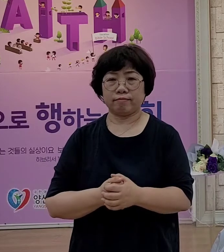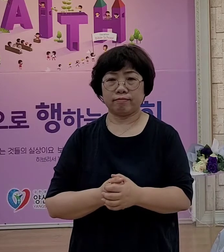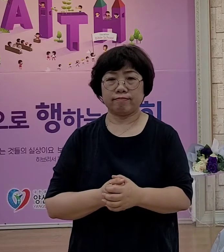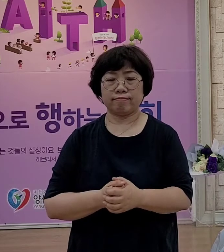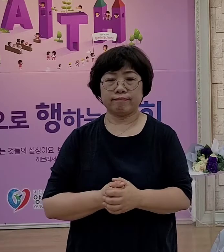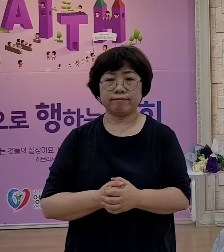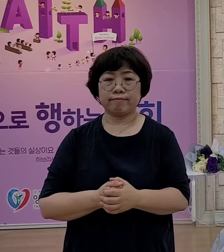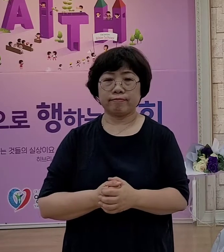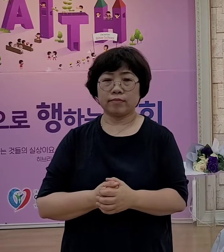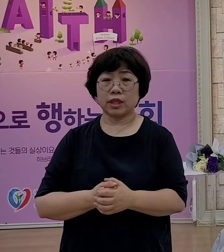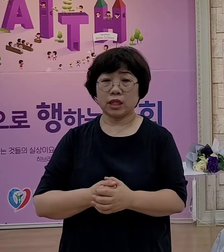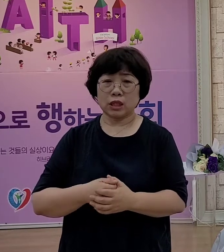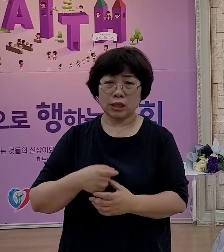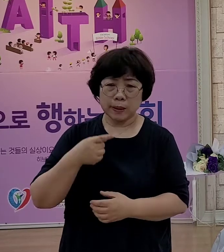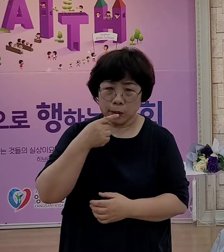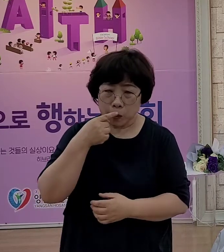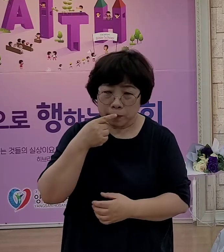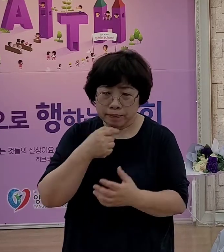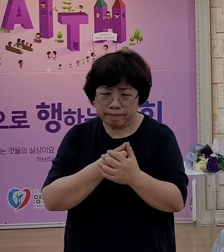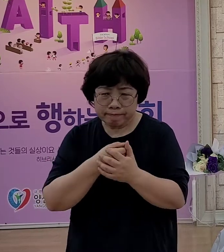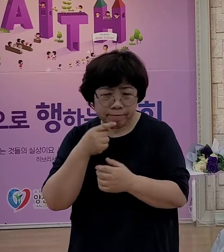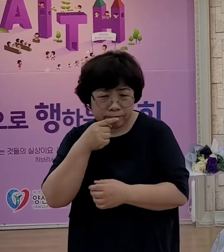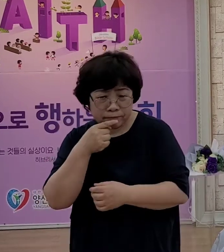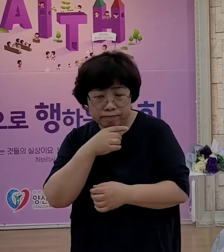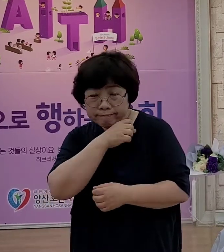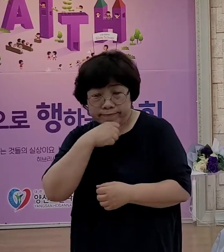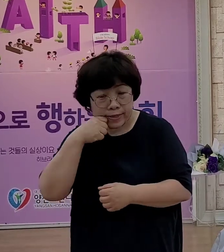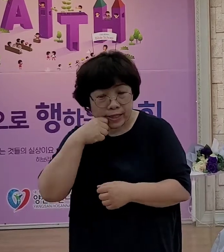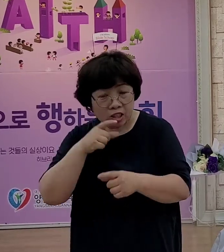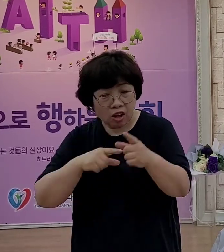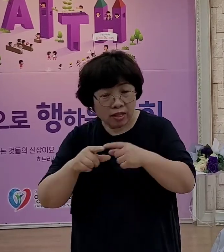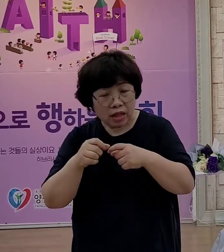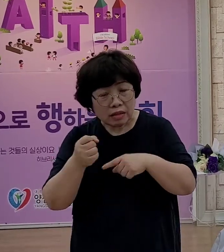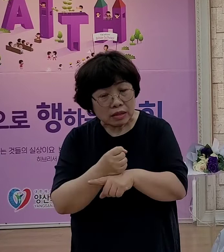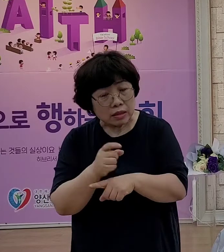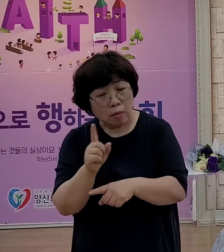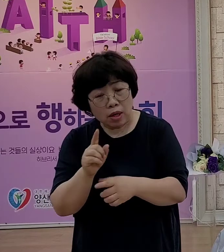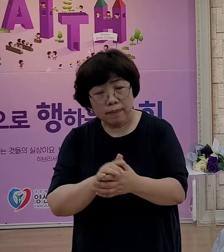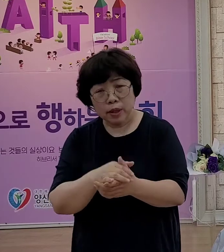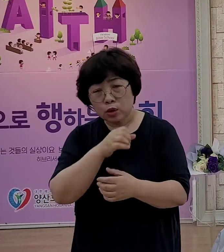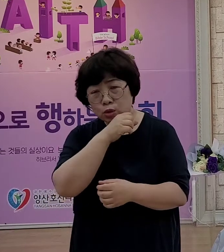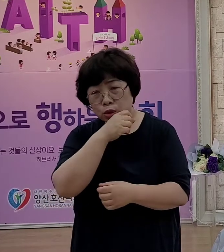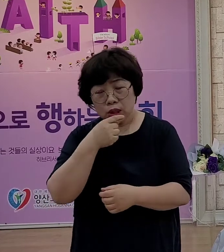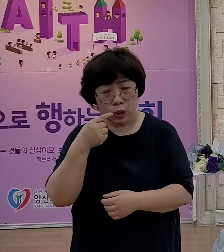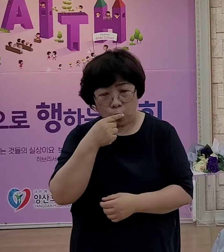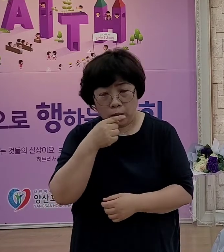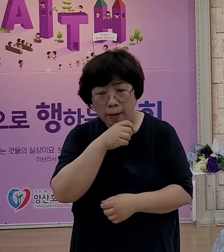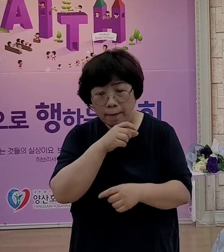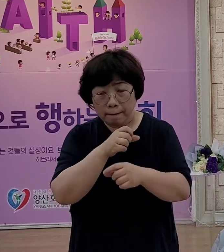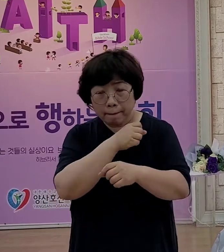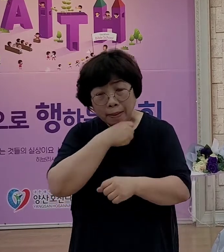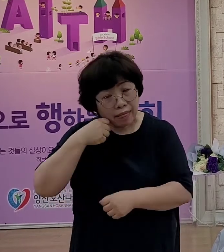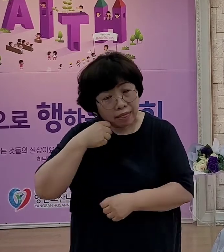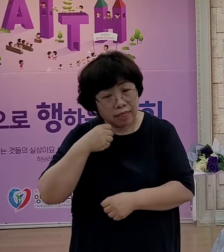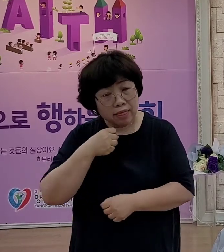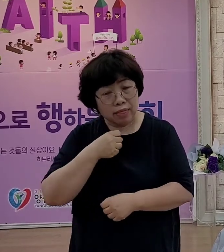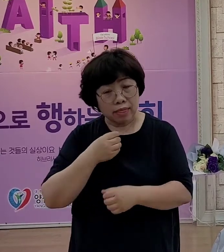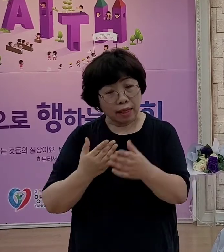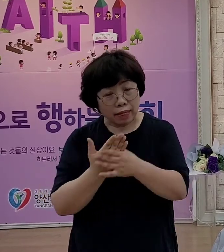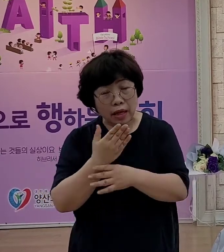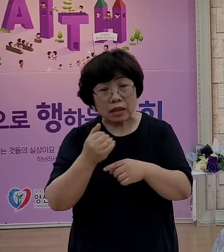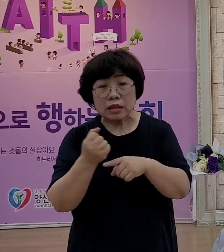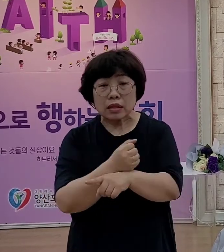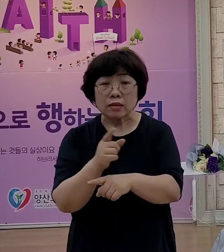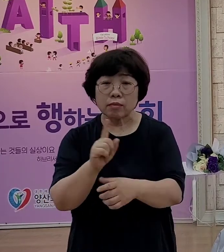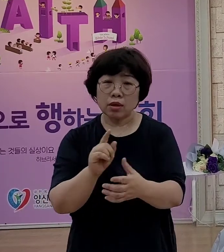가지를 말씀합니다. 여러분, 소금으로 맛을 낸다는 것이 무슨 뜻일까요? 소금으로 맛을 낸다. 여러 가지 신학적인 의미가